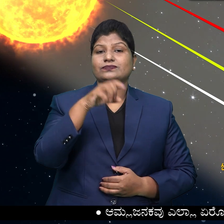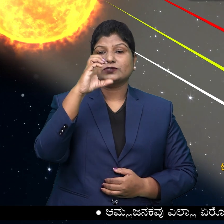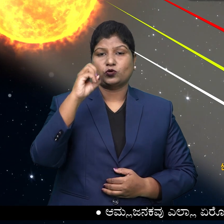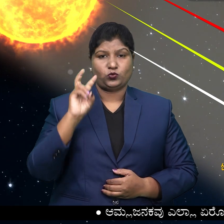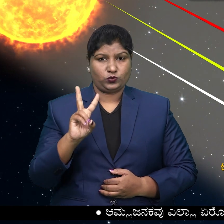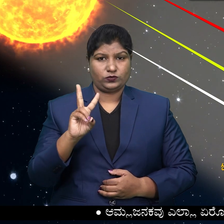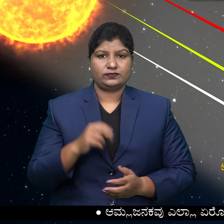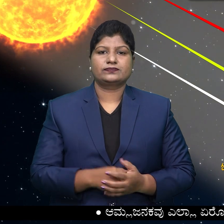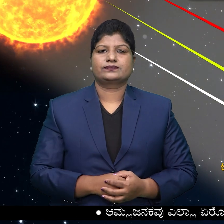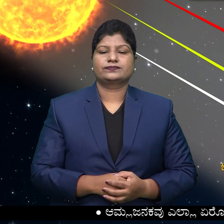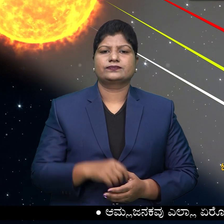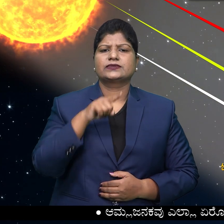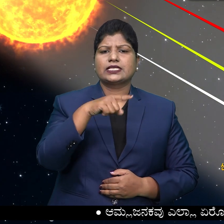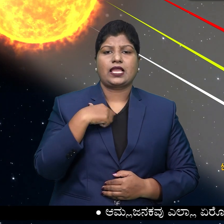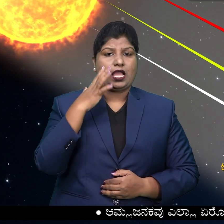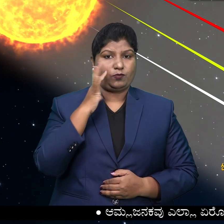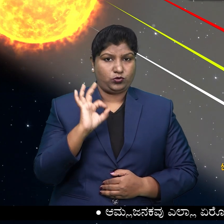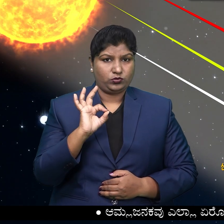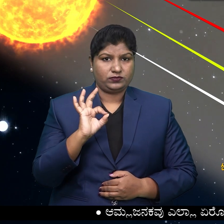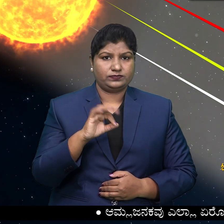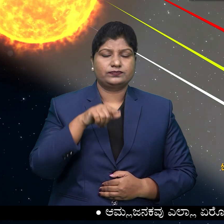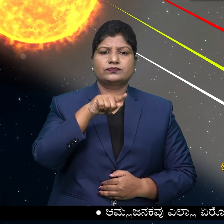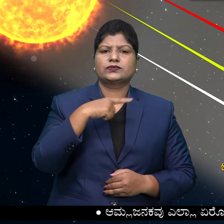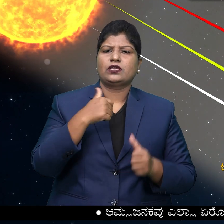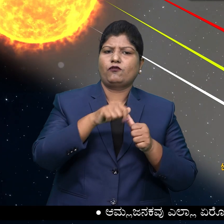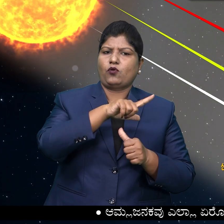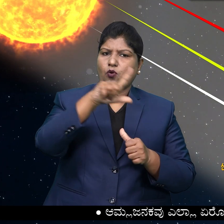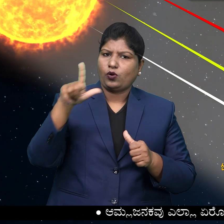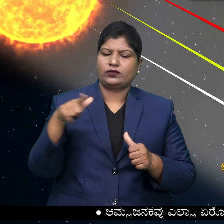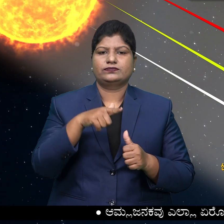ಆಮ್ಲಜನಕವು ಎಲ್ಲಾ ಏರೋಬಿಕ್ ಜೀವರೂಪಗಳಿಗೆ ಅತ್ಯಗತ್ಯ, ಆದರೆ